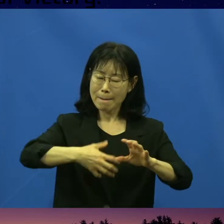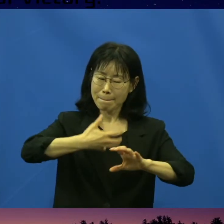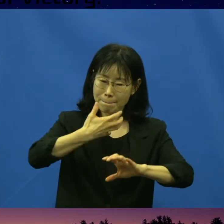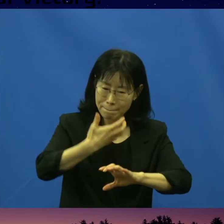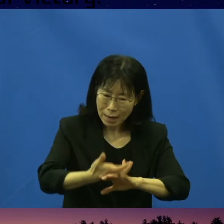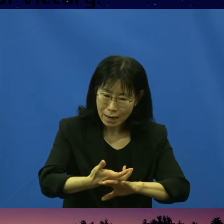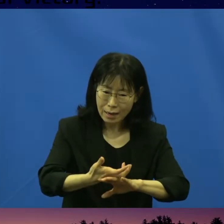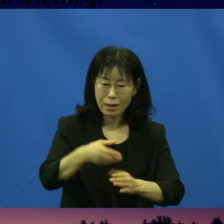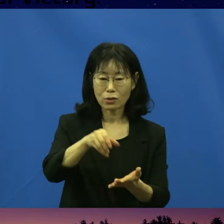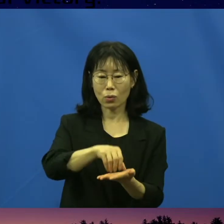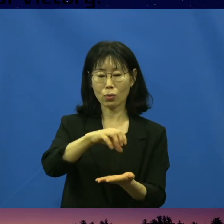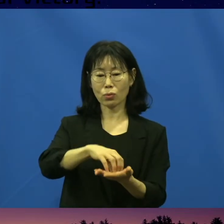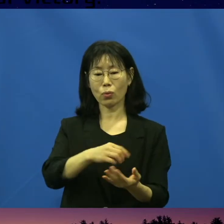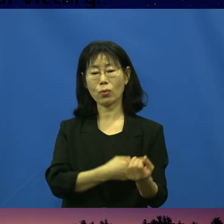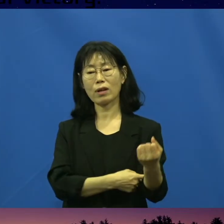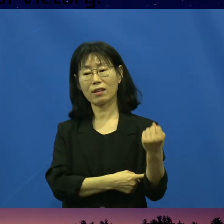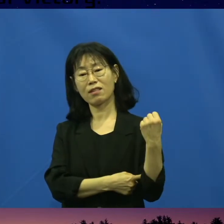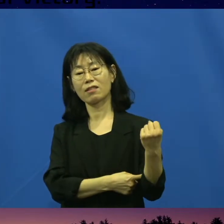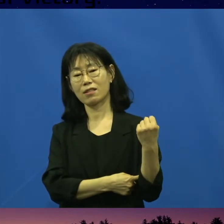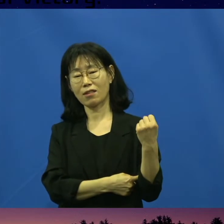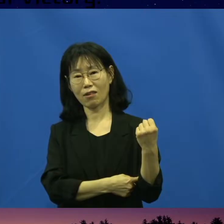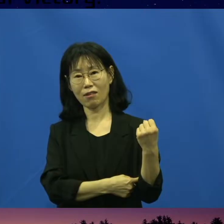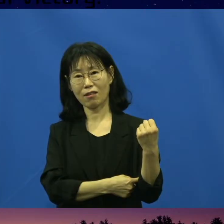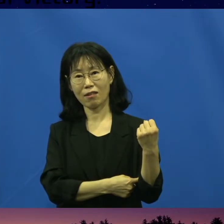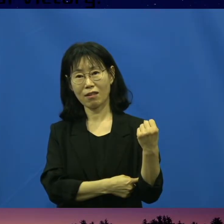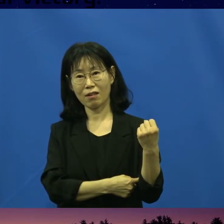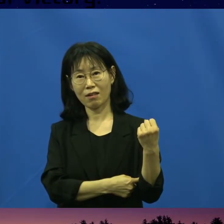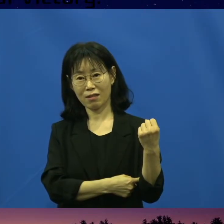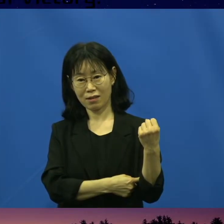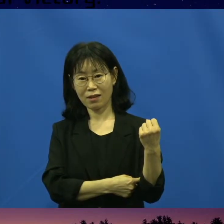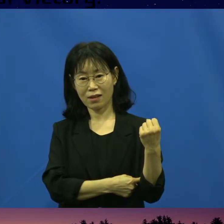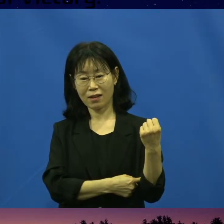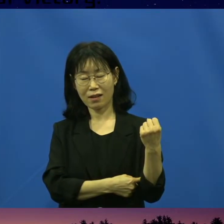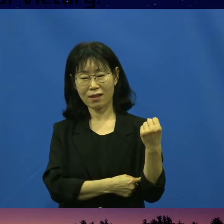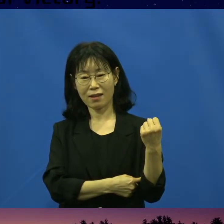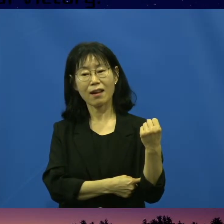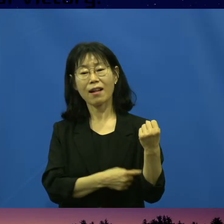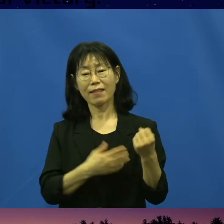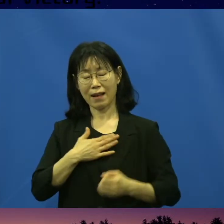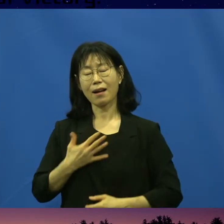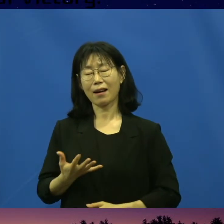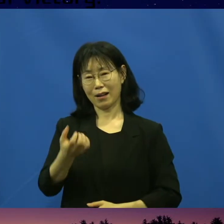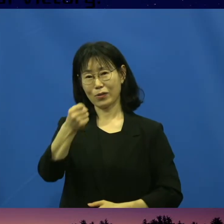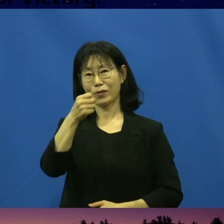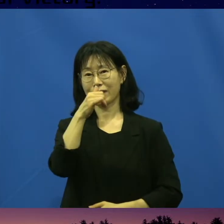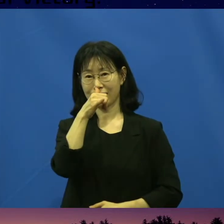남는 능력의 복음이 우리 능력의 복음을 우리가 가지고 있어요.